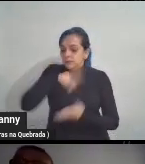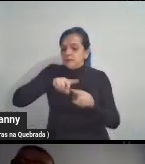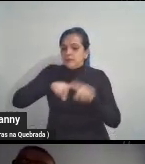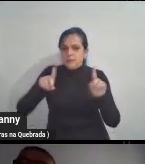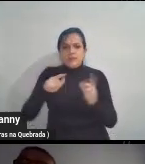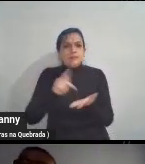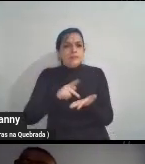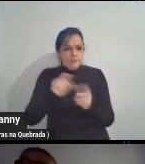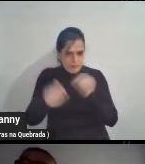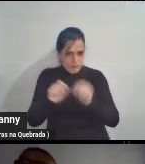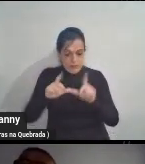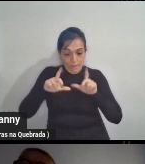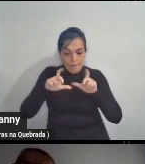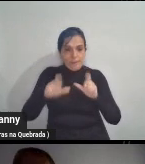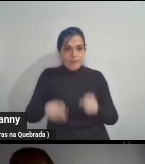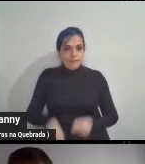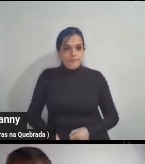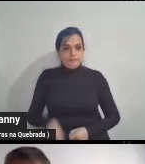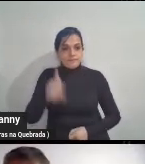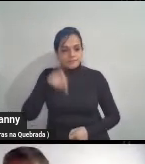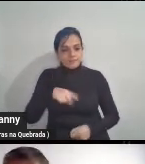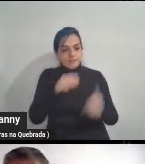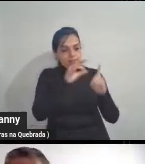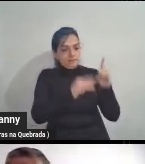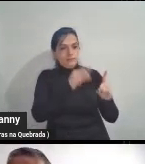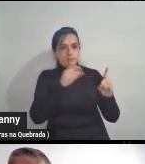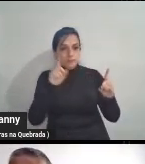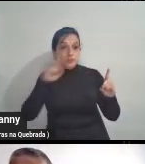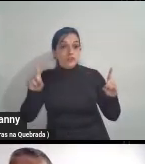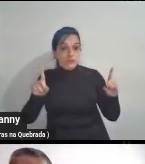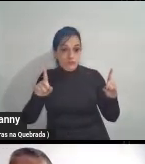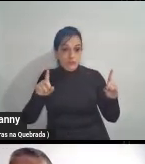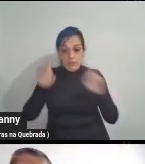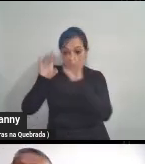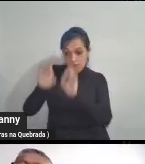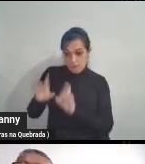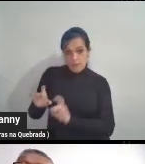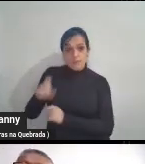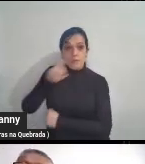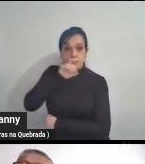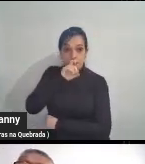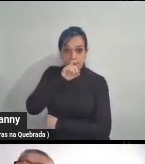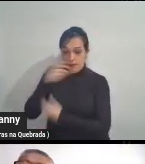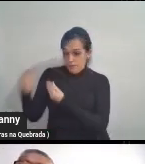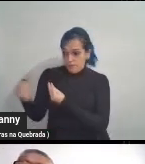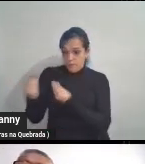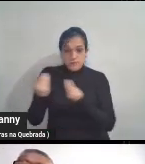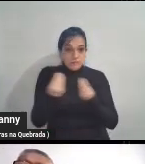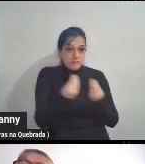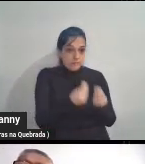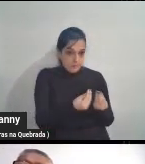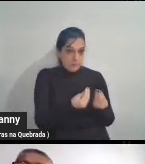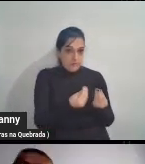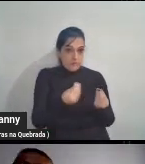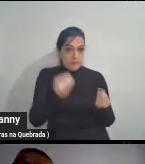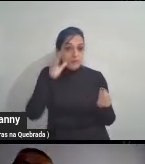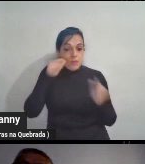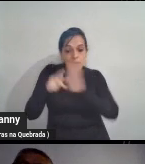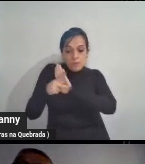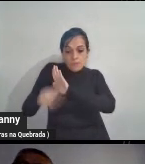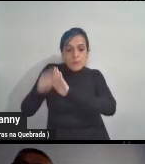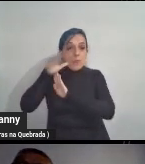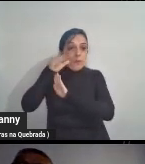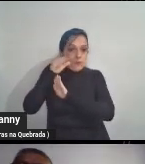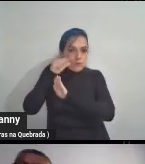o cartão, ele foi um cartão de Dia dos Pais entregue pelas funcionárias